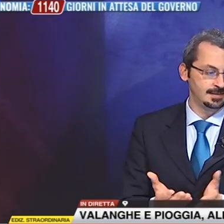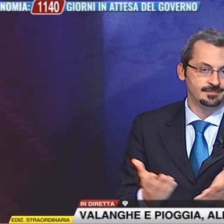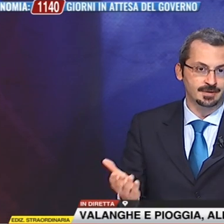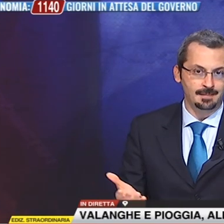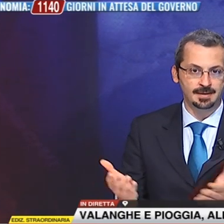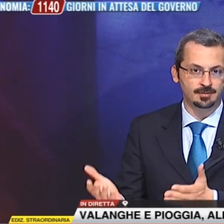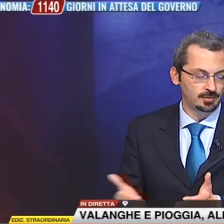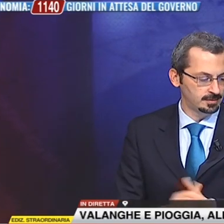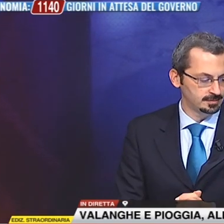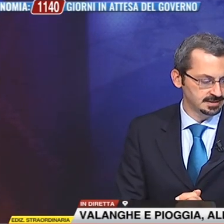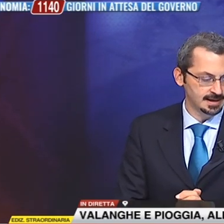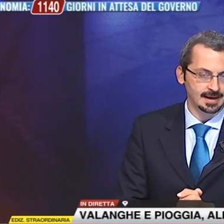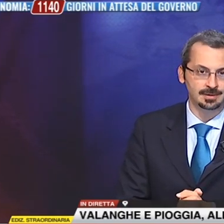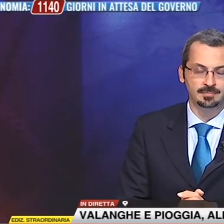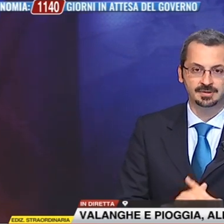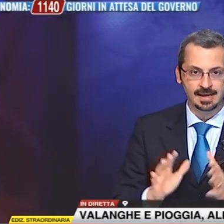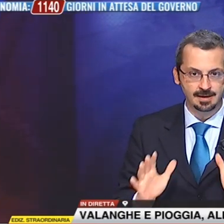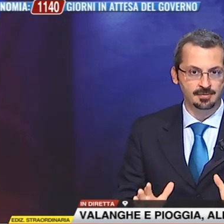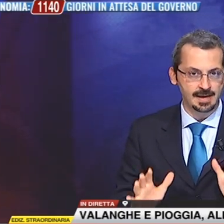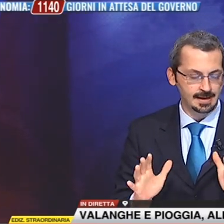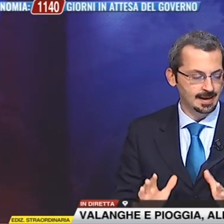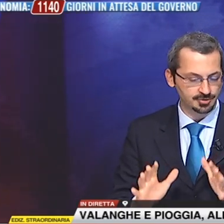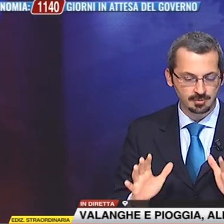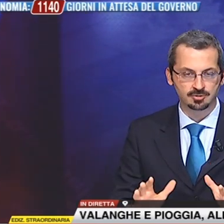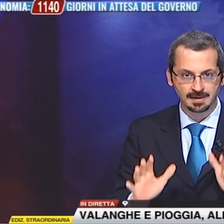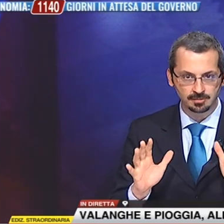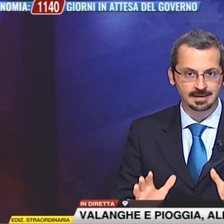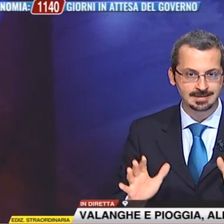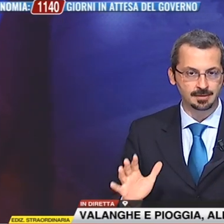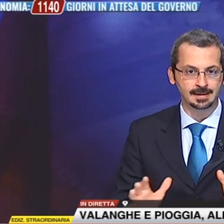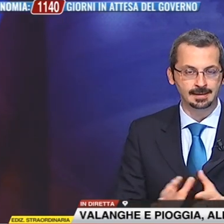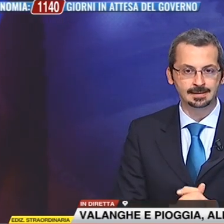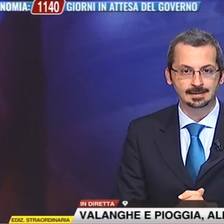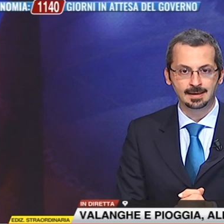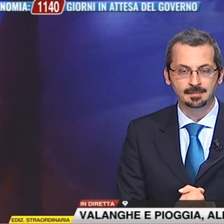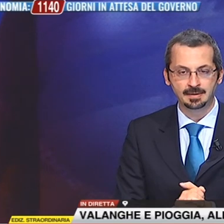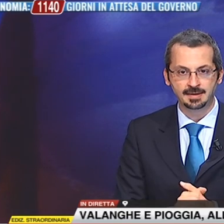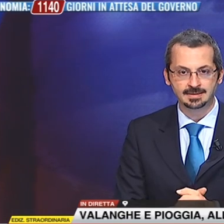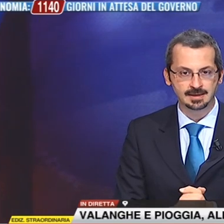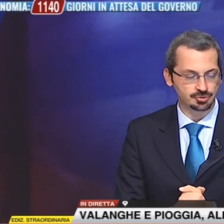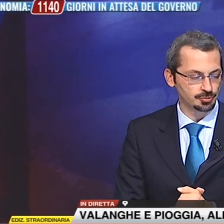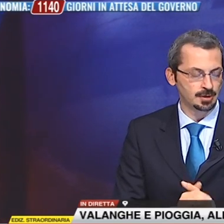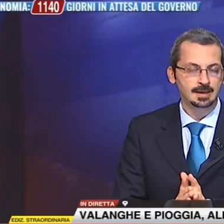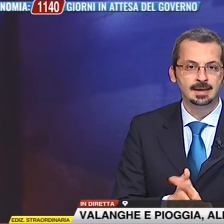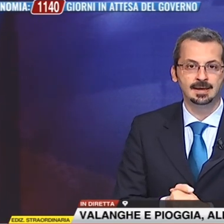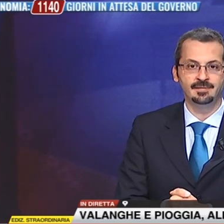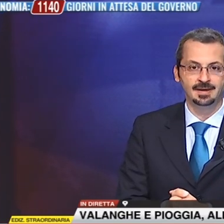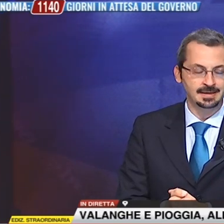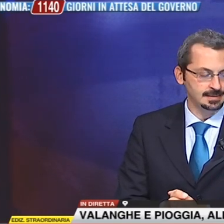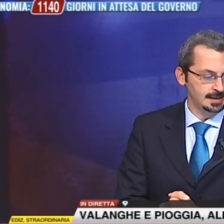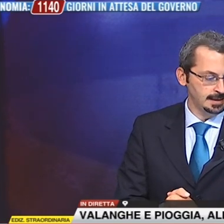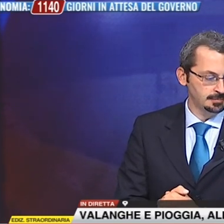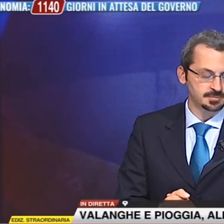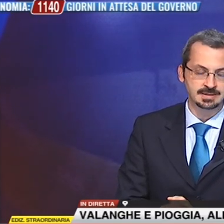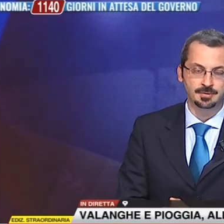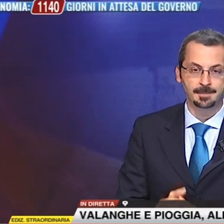si vorrebbe o si sta recando in montagna. Non è il caso in questo momento nelle zone del Bellunese, che sono